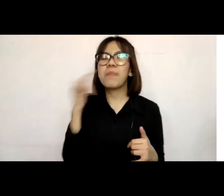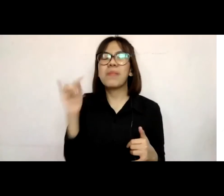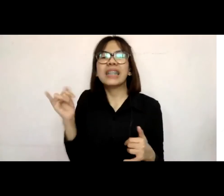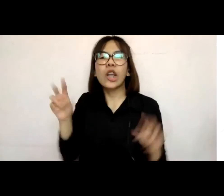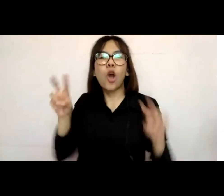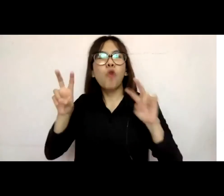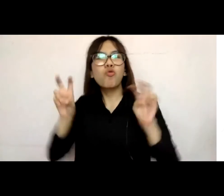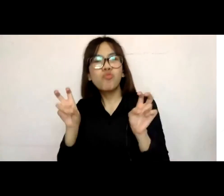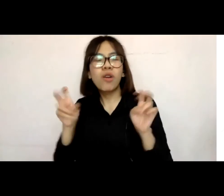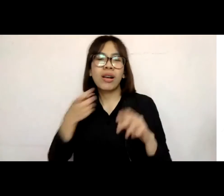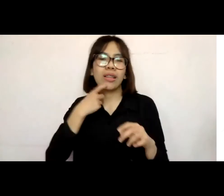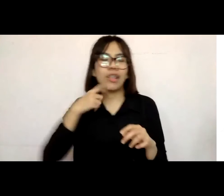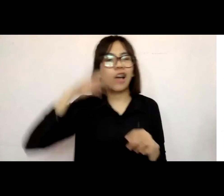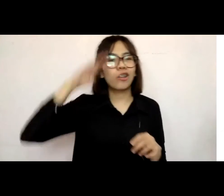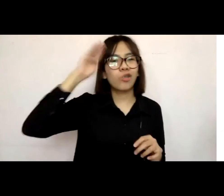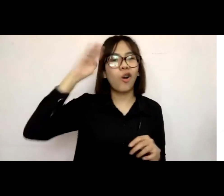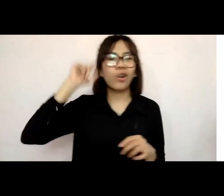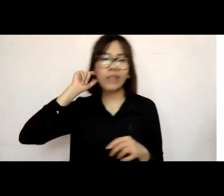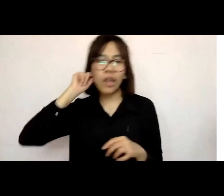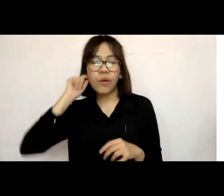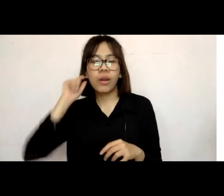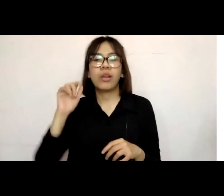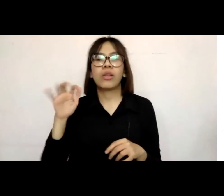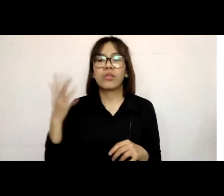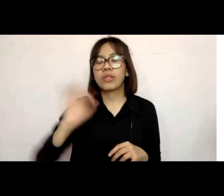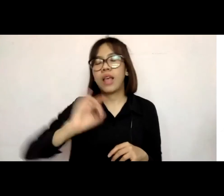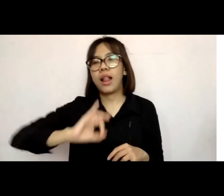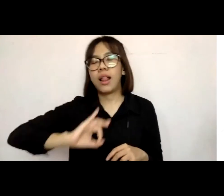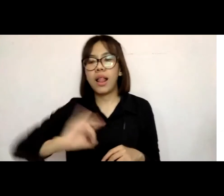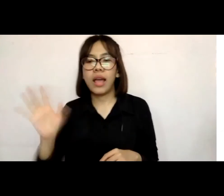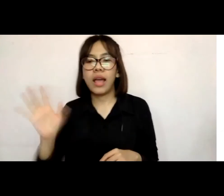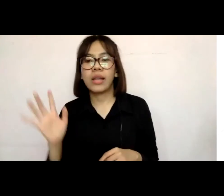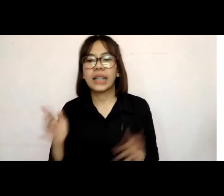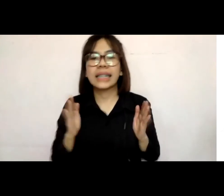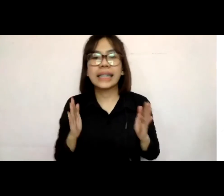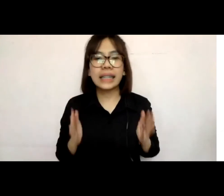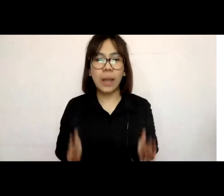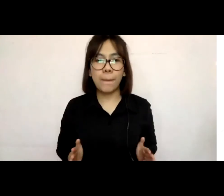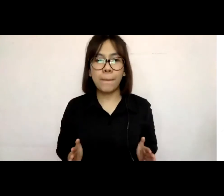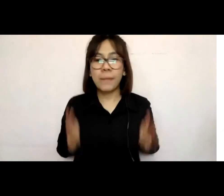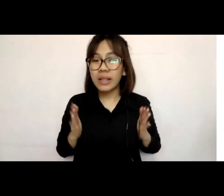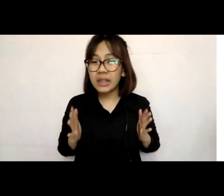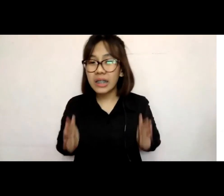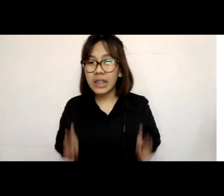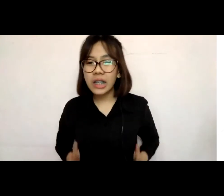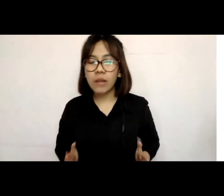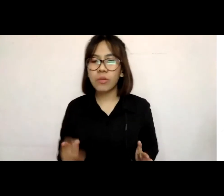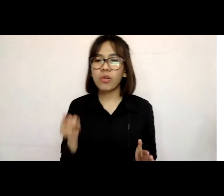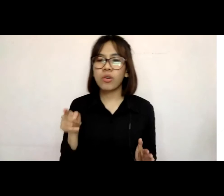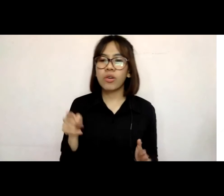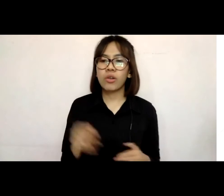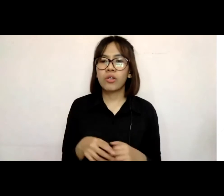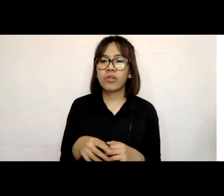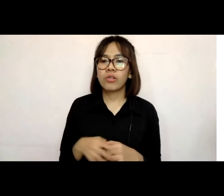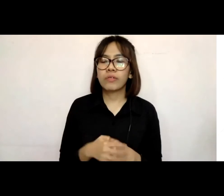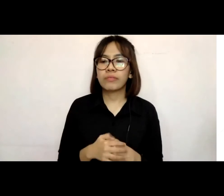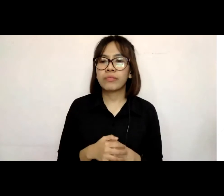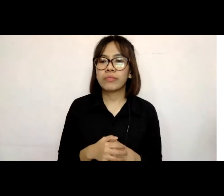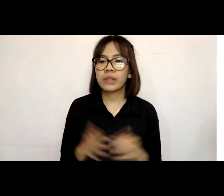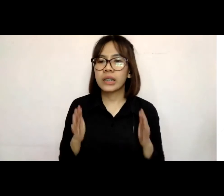ada ya pemilahan atau yang bias gender kan gitu. Yang juga anaknya bawa ataupun gurunya